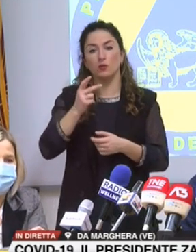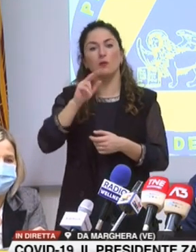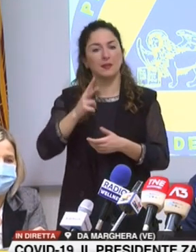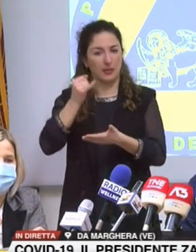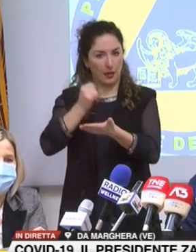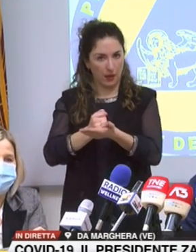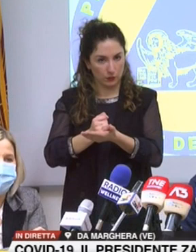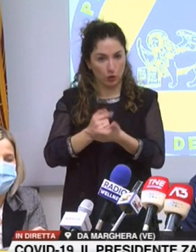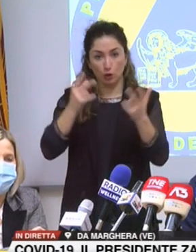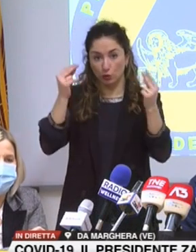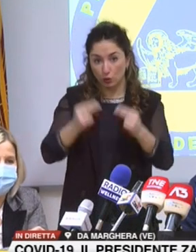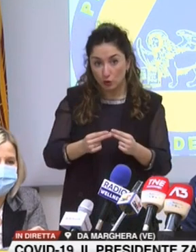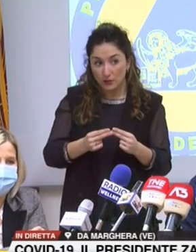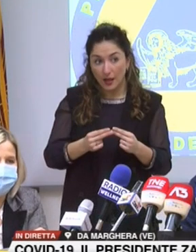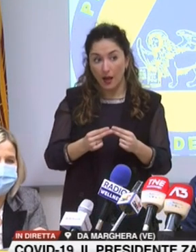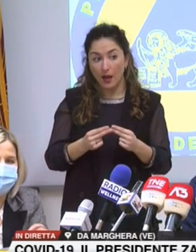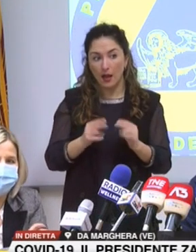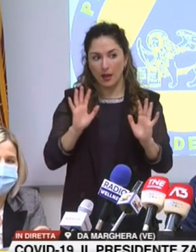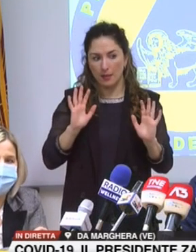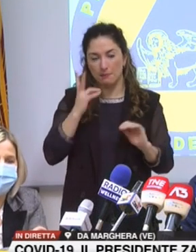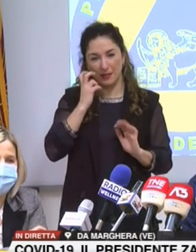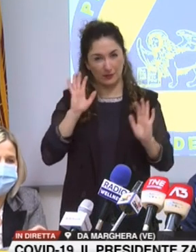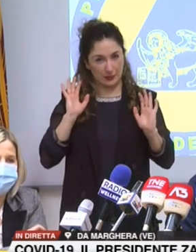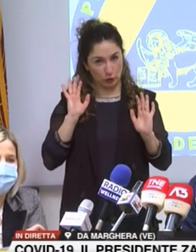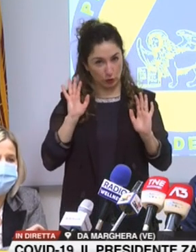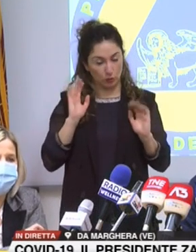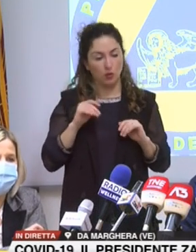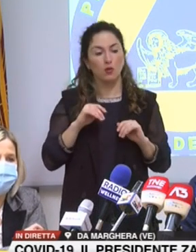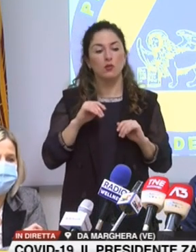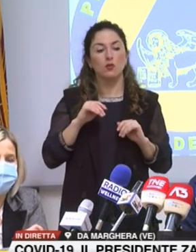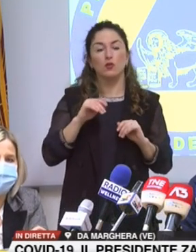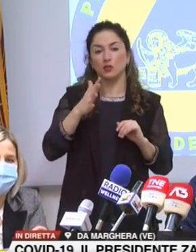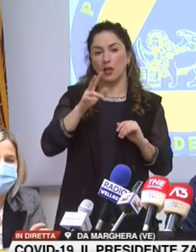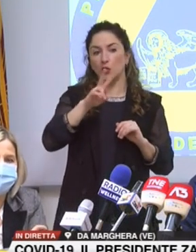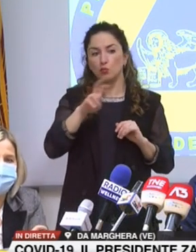marzo, per un totale previsto, ma è un dato che va verificato, di circa